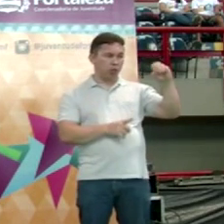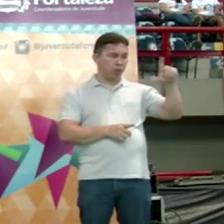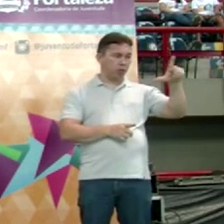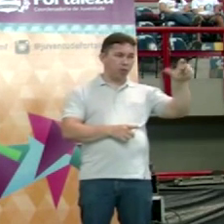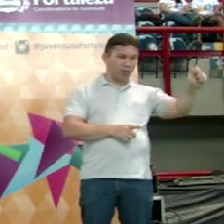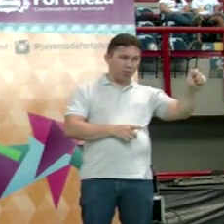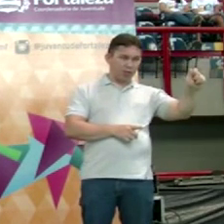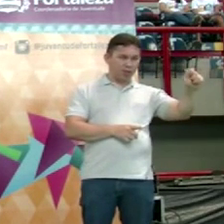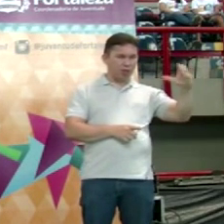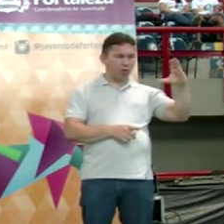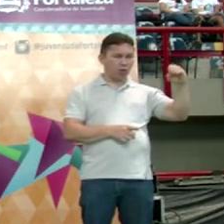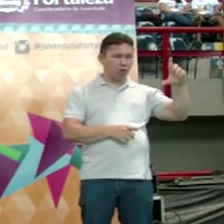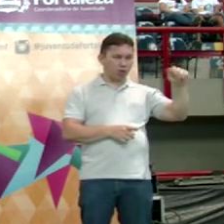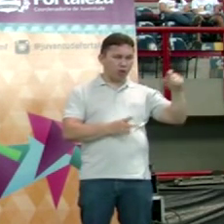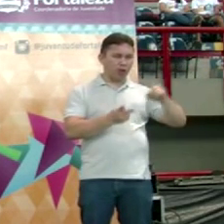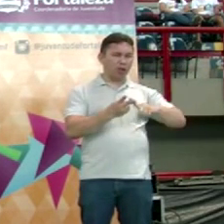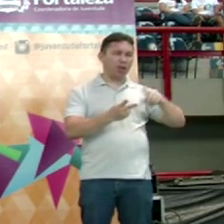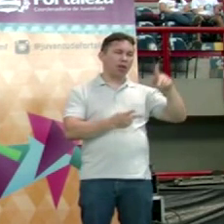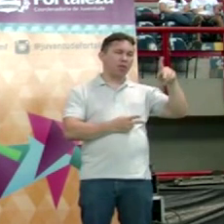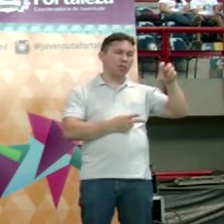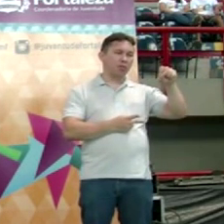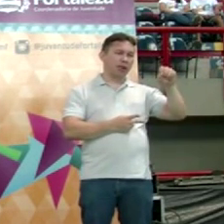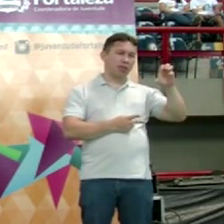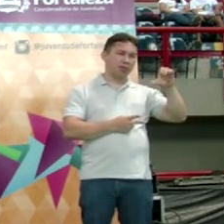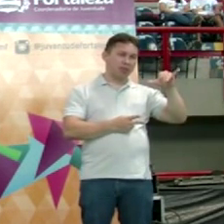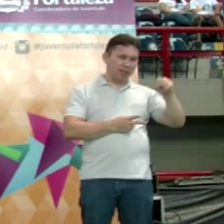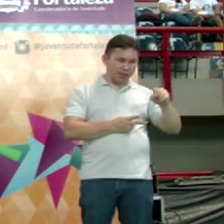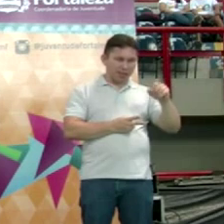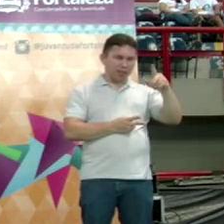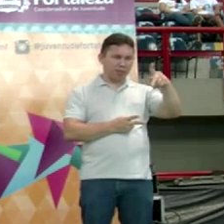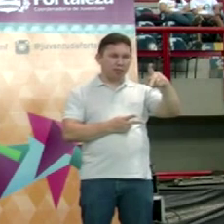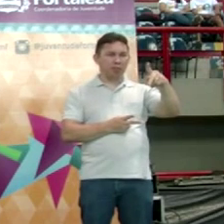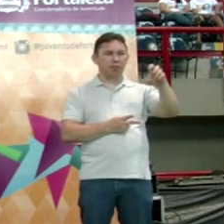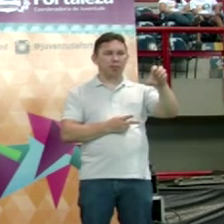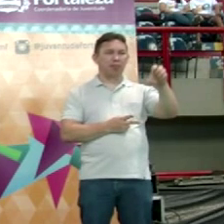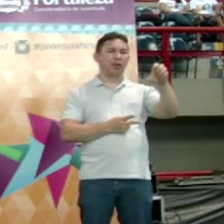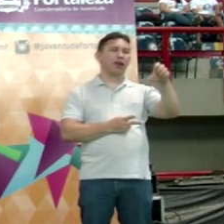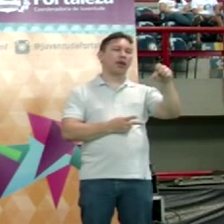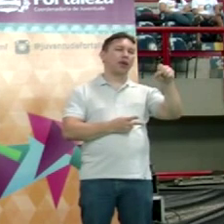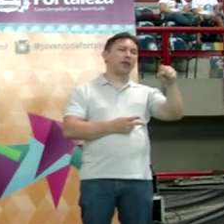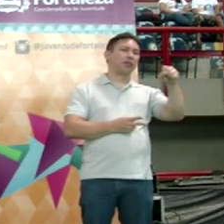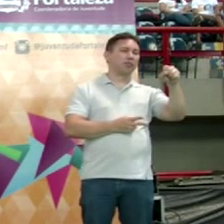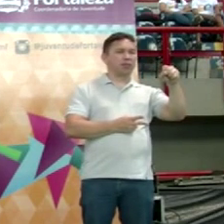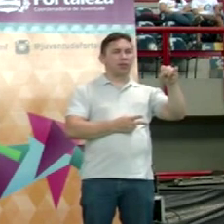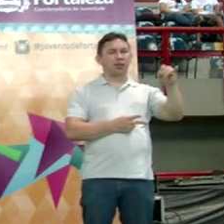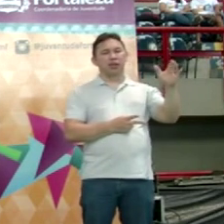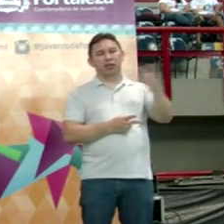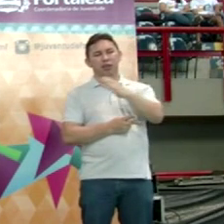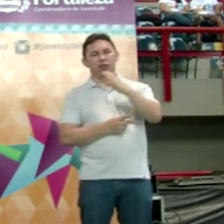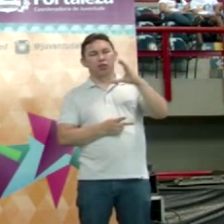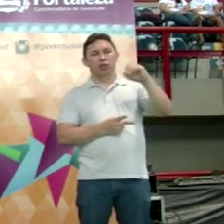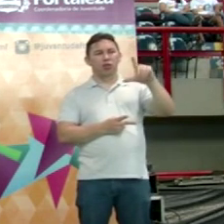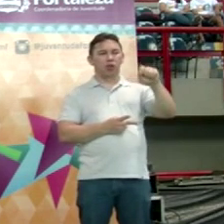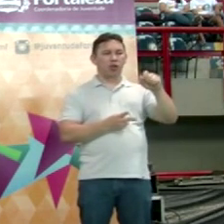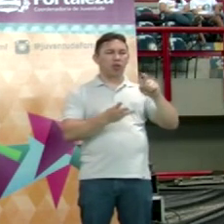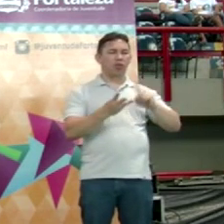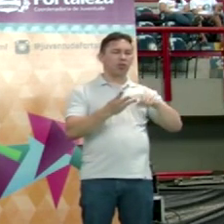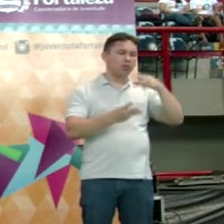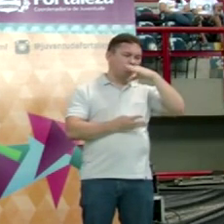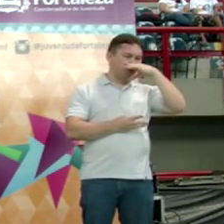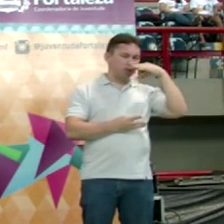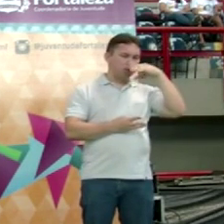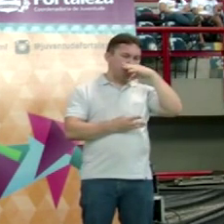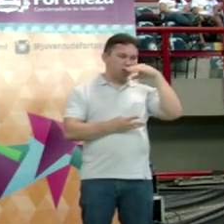né? Coca-Cola, Pepsi-Cola, os outros cola que tem aí, que eu não sei todos, tem sabor de